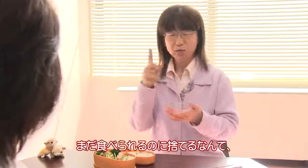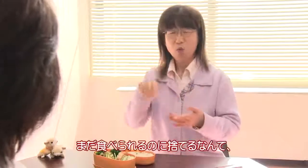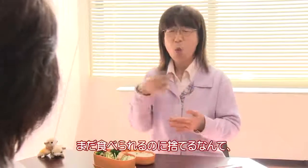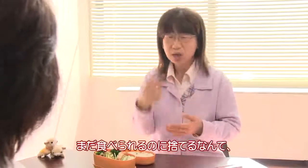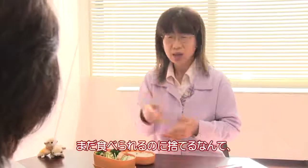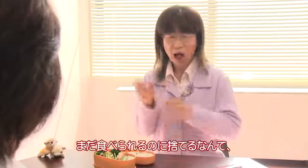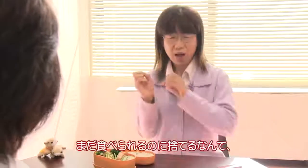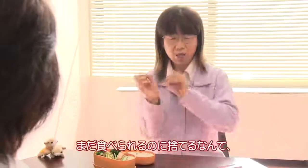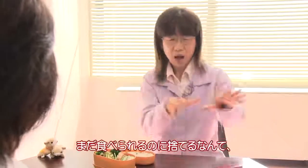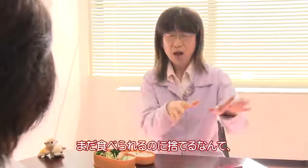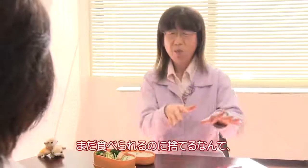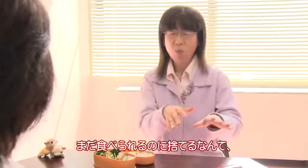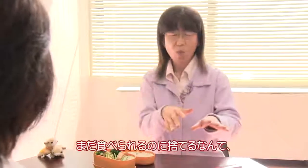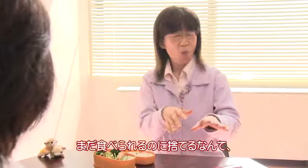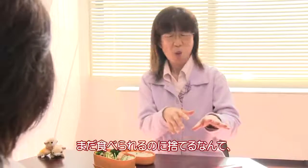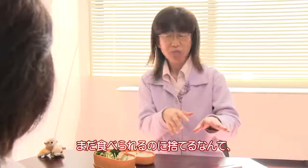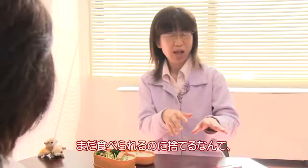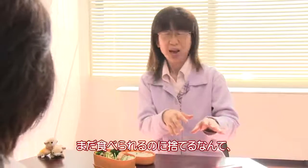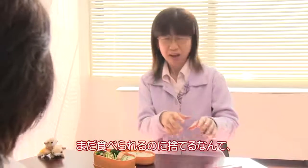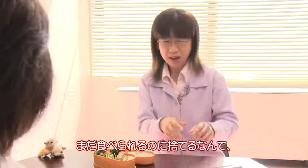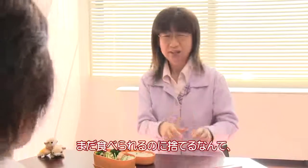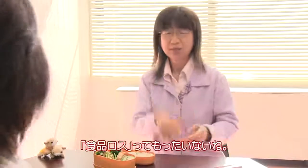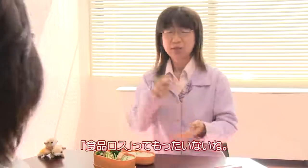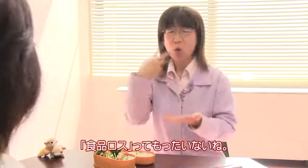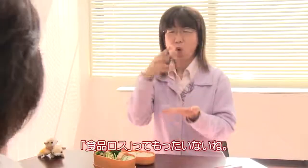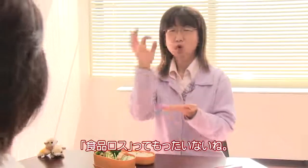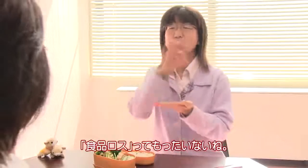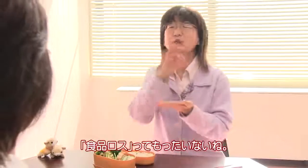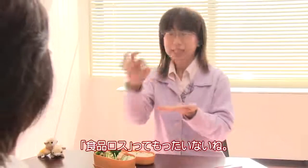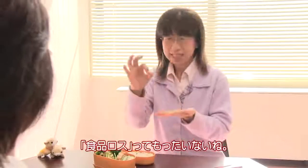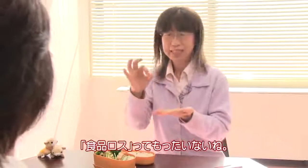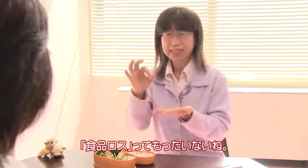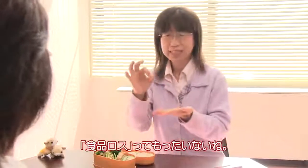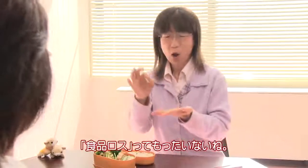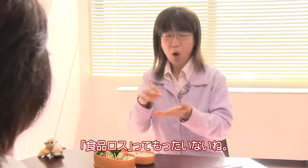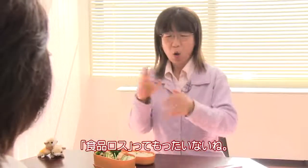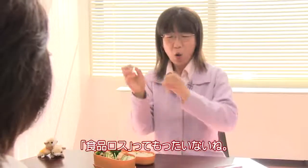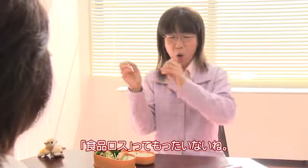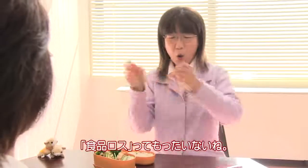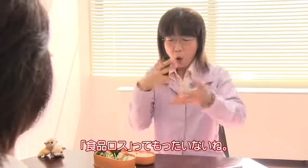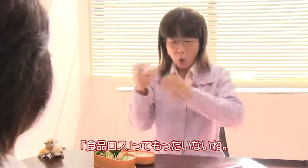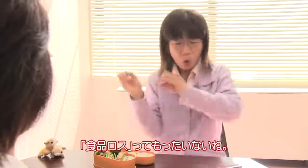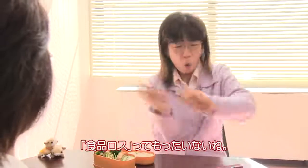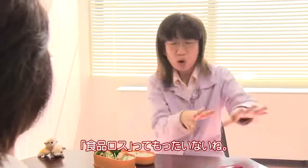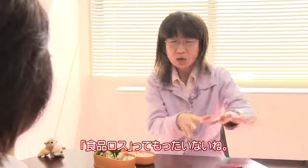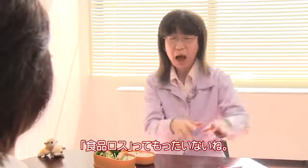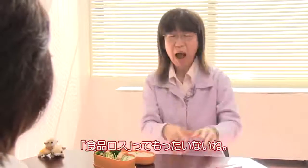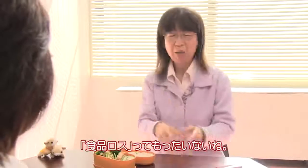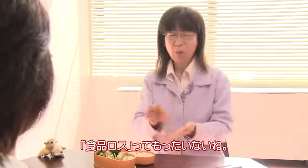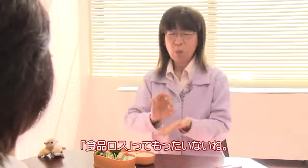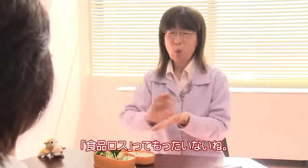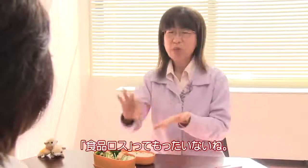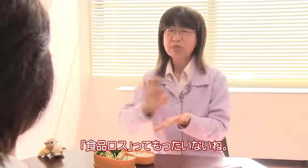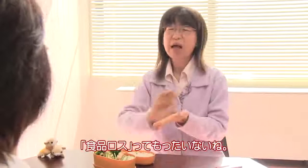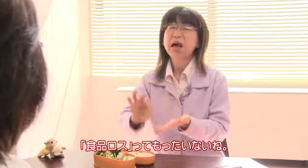まだ食べられるのにしてるなんてもったいないわね食品ロスって